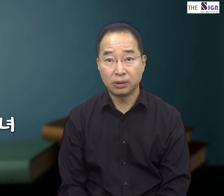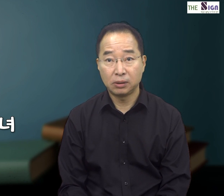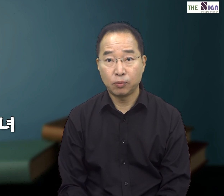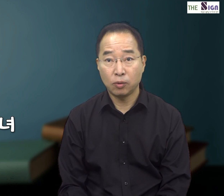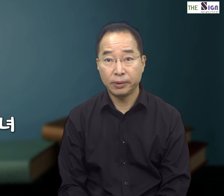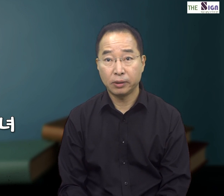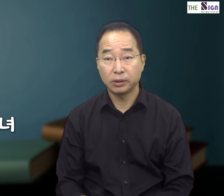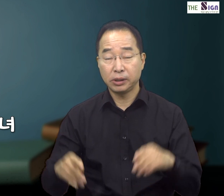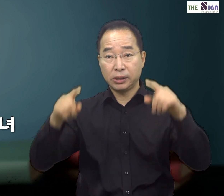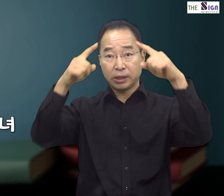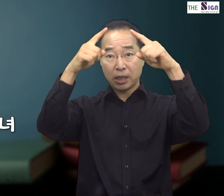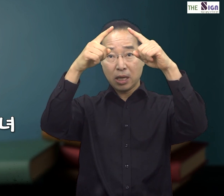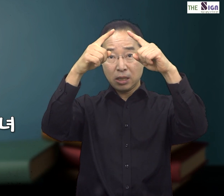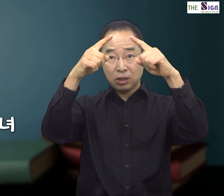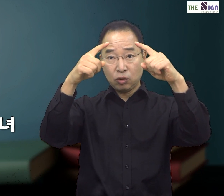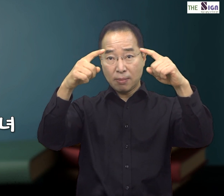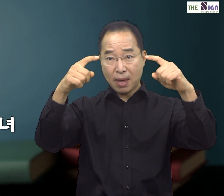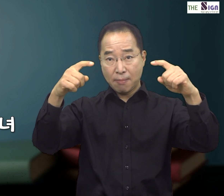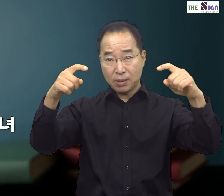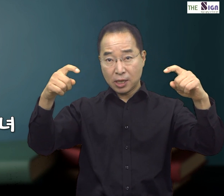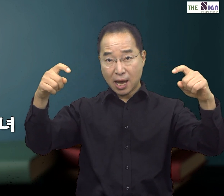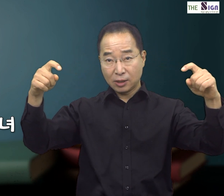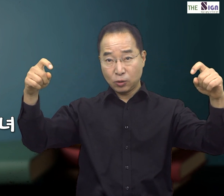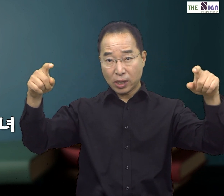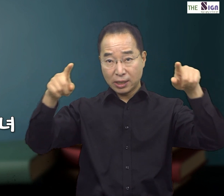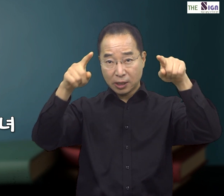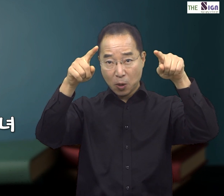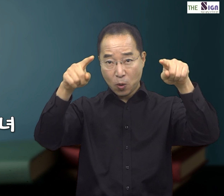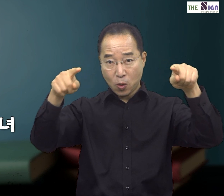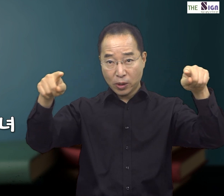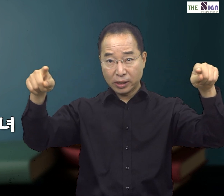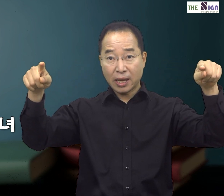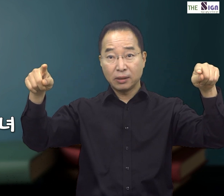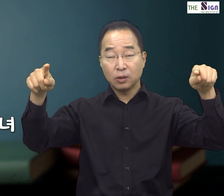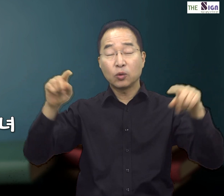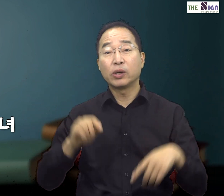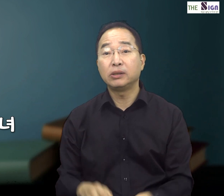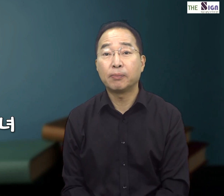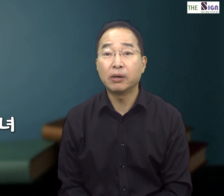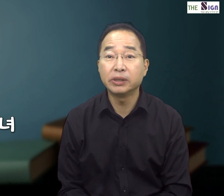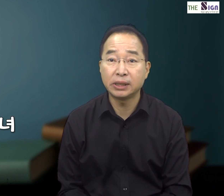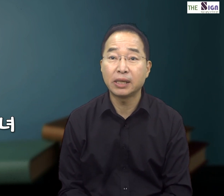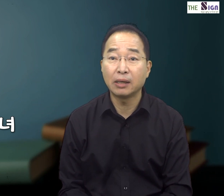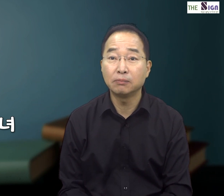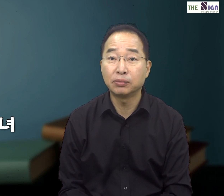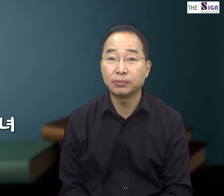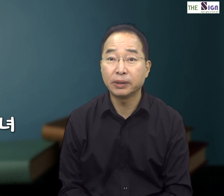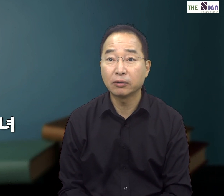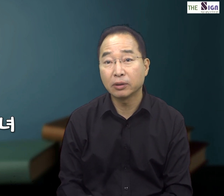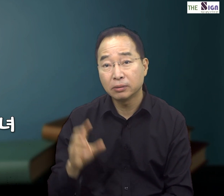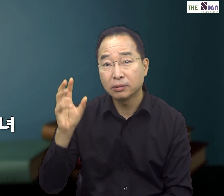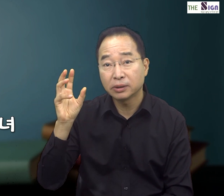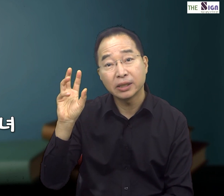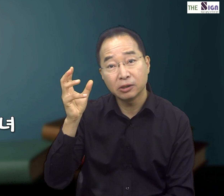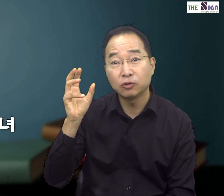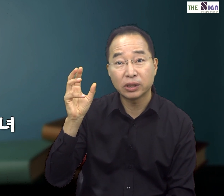기와집을 보면은 이제 기와 맨 밑에 양쪽의 끝에 이렇게 된 요게 이제 멋이라는 부분의 어떤 상징으로 잡은